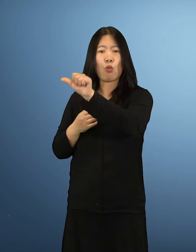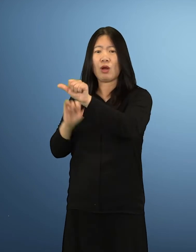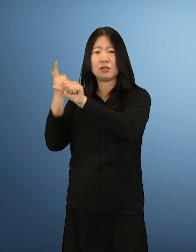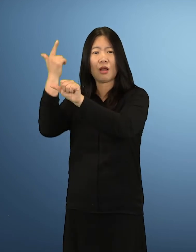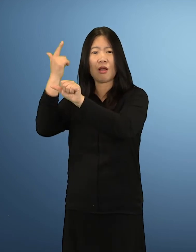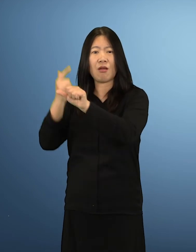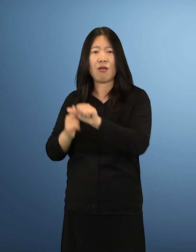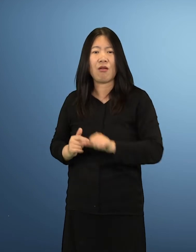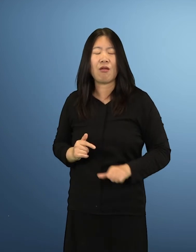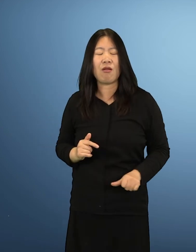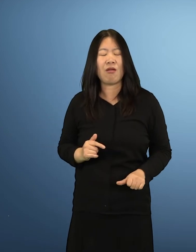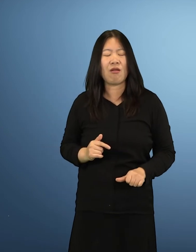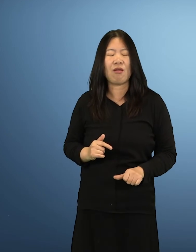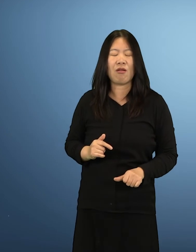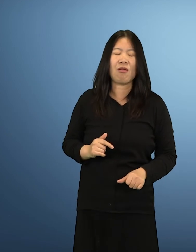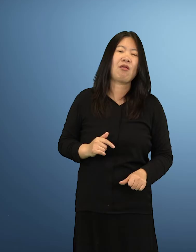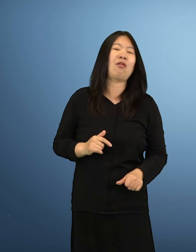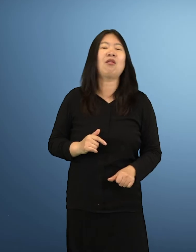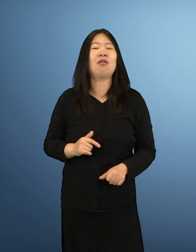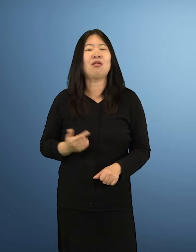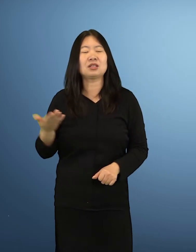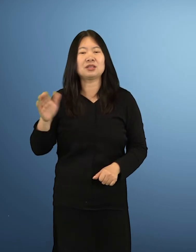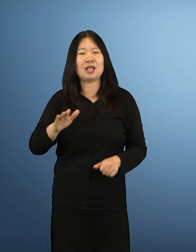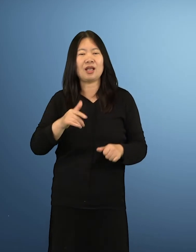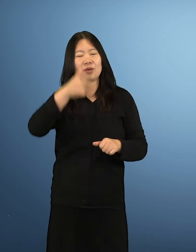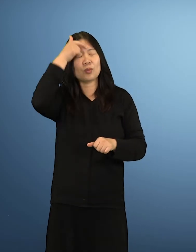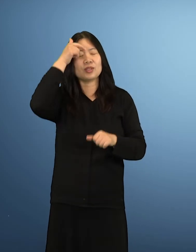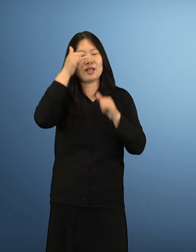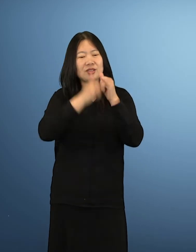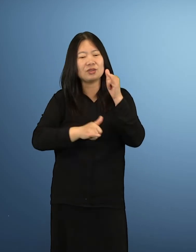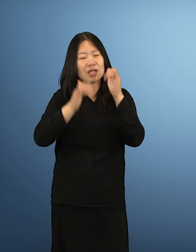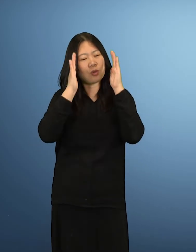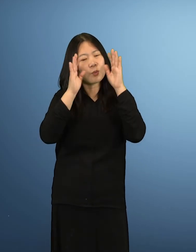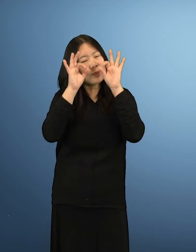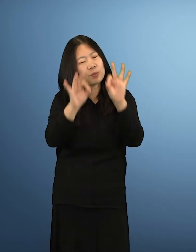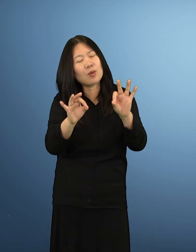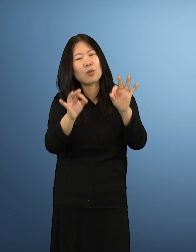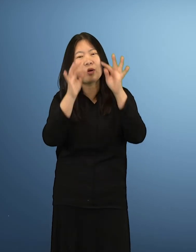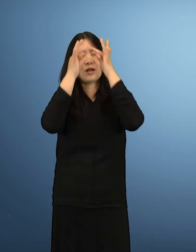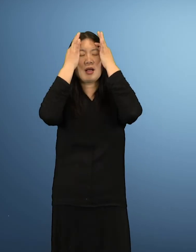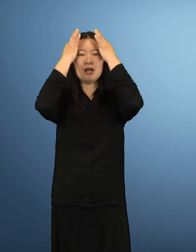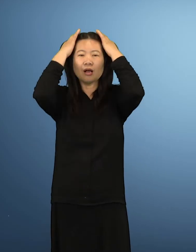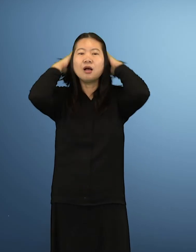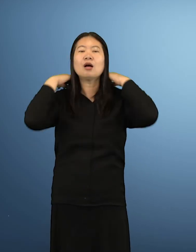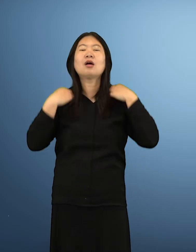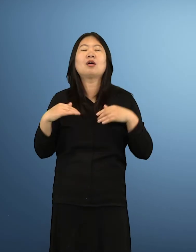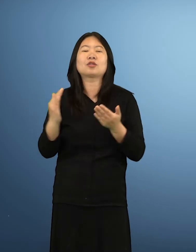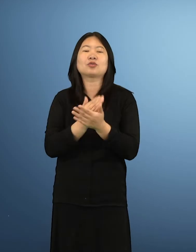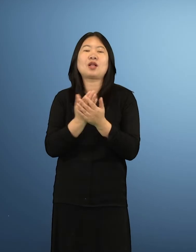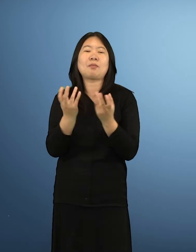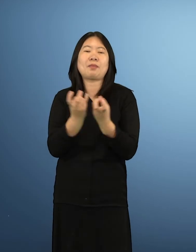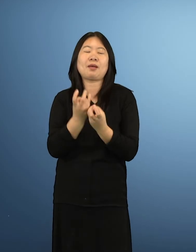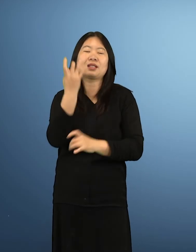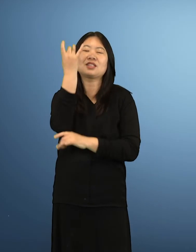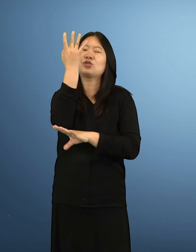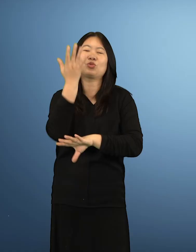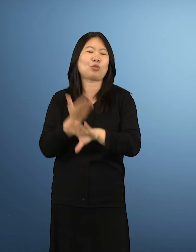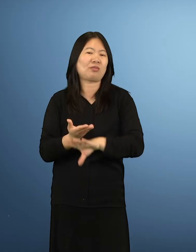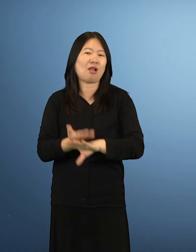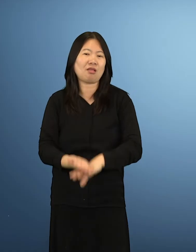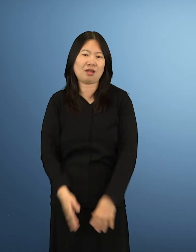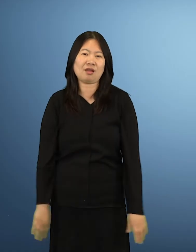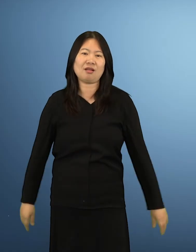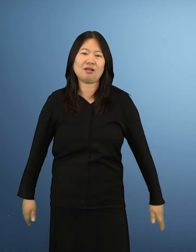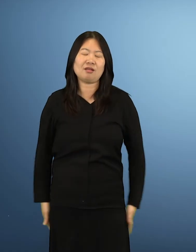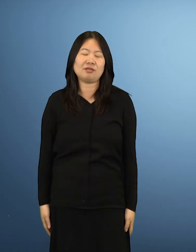그런데 우리가 고대 역사를 공부하다 보면 이 구분하는 방식과 기준이